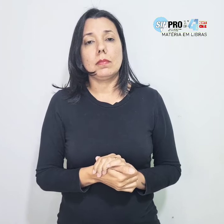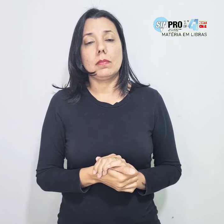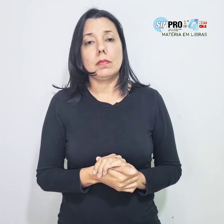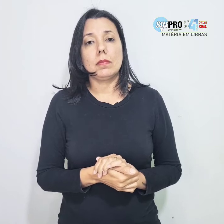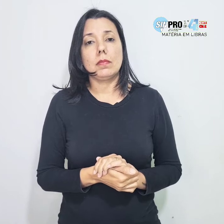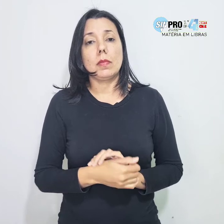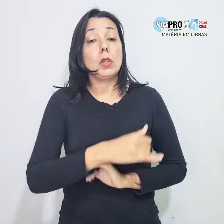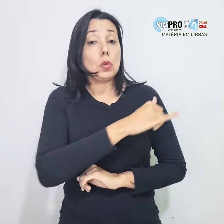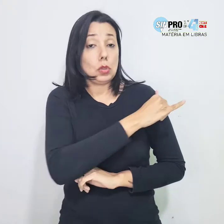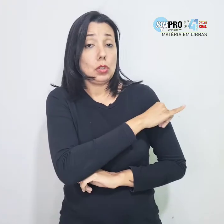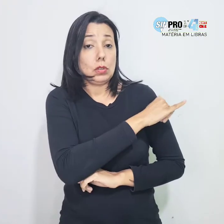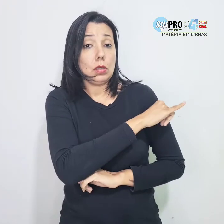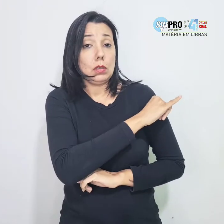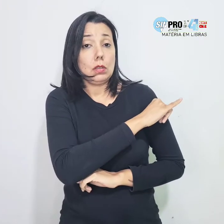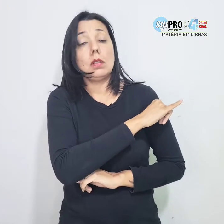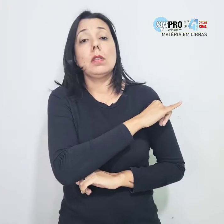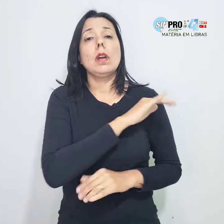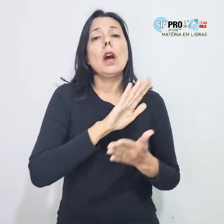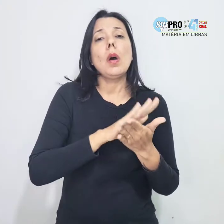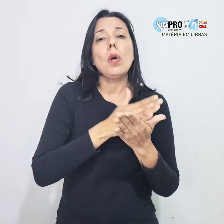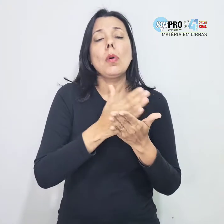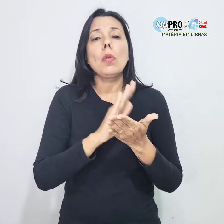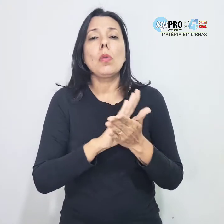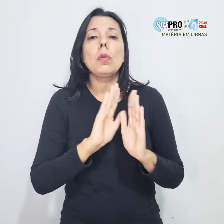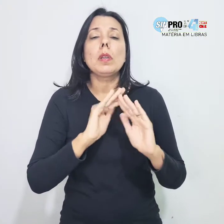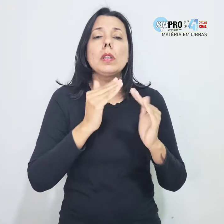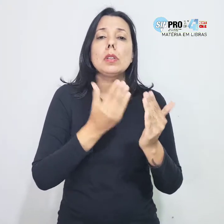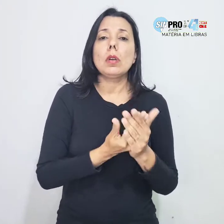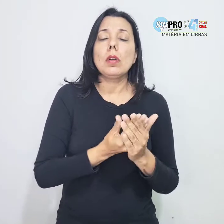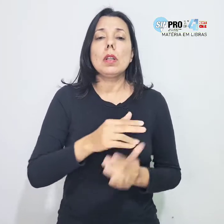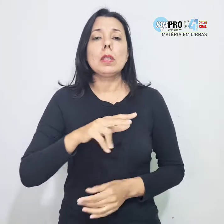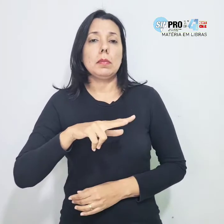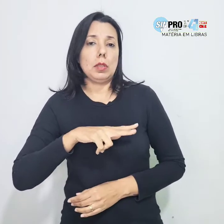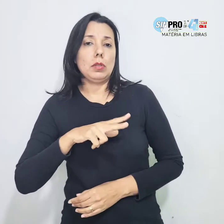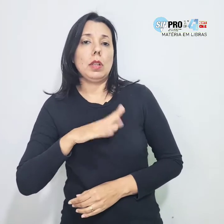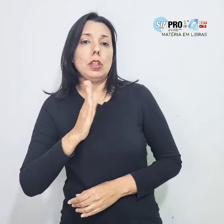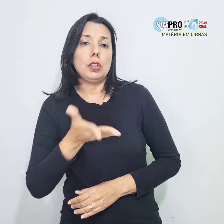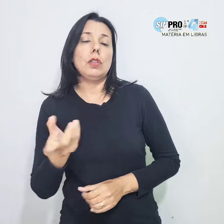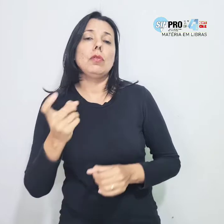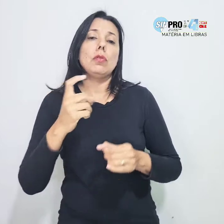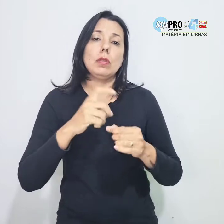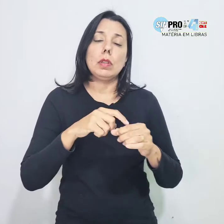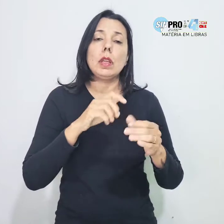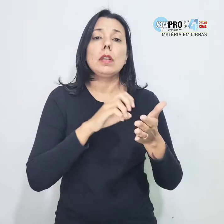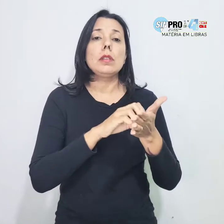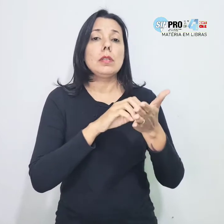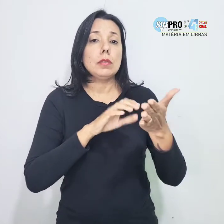No Rio de Janeiro, algumas escolas da rede privada já retomaram suas atividades em